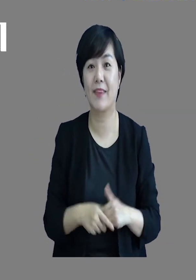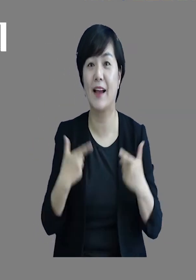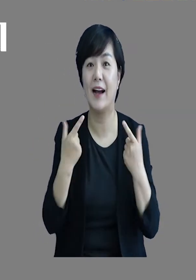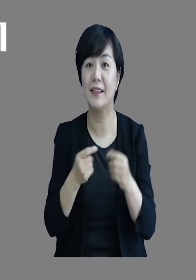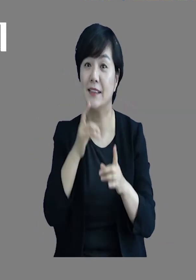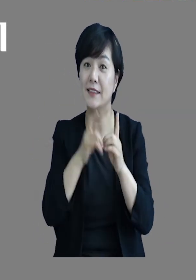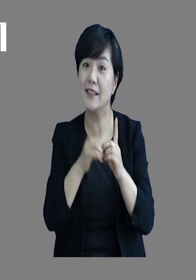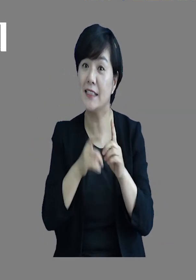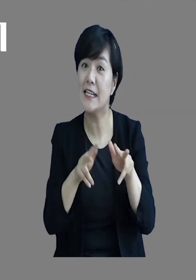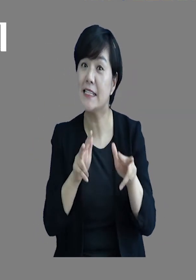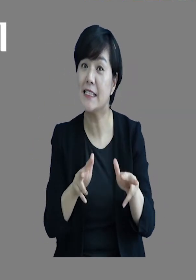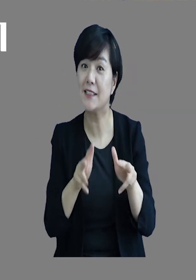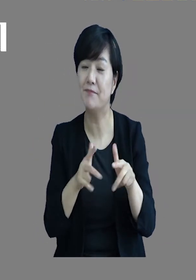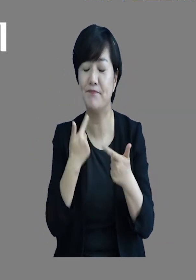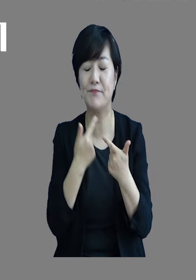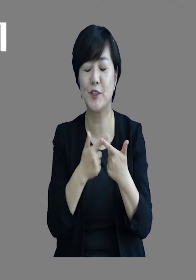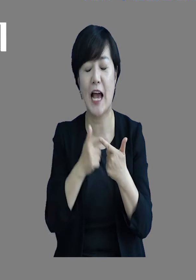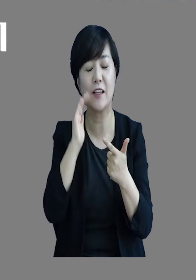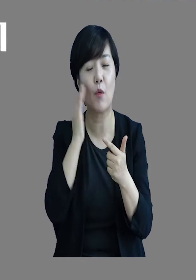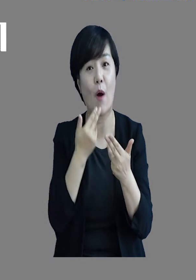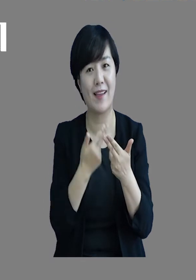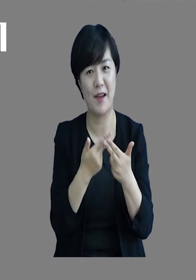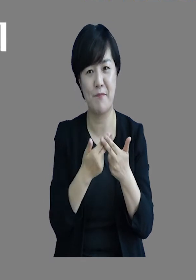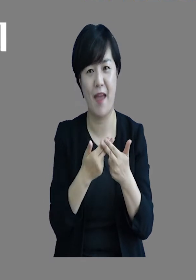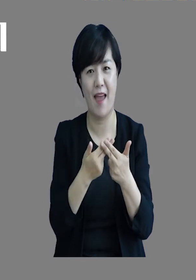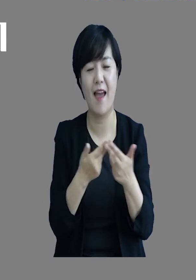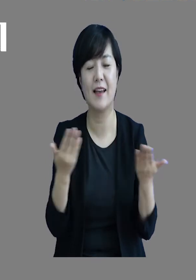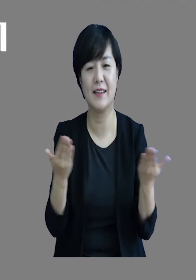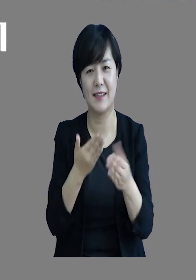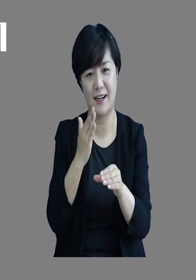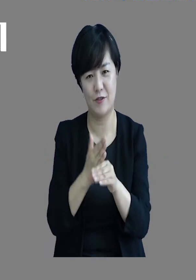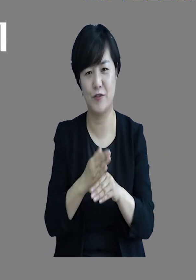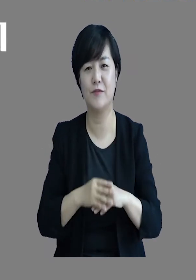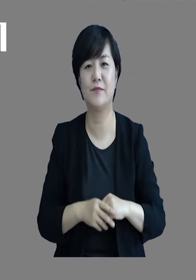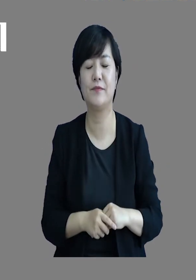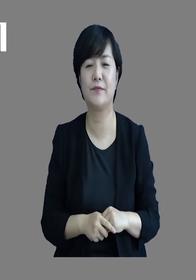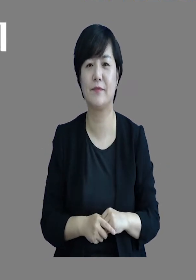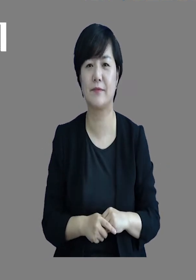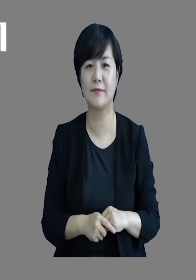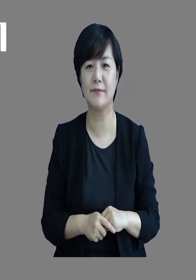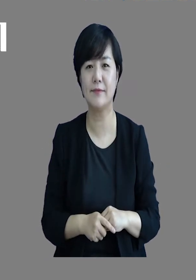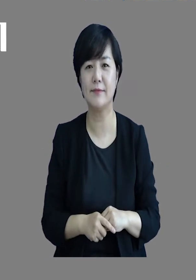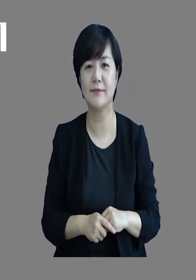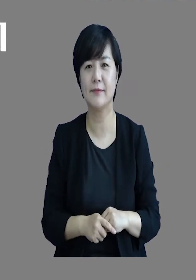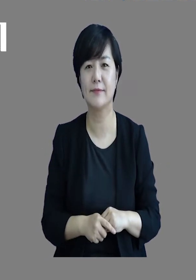그런 시현 씨는 지금 부산 농아인협회에서 일하고 있습니다.